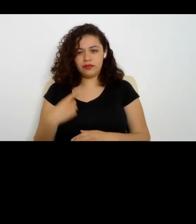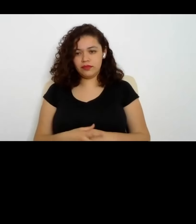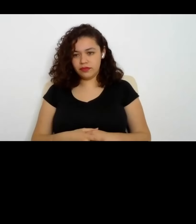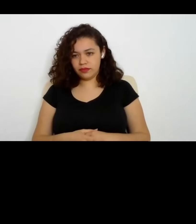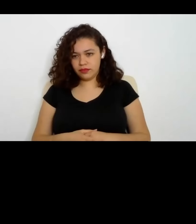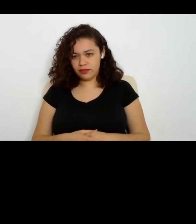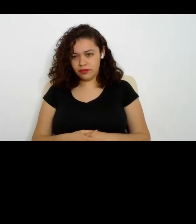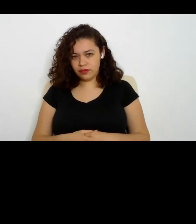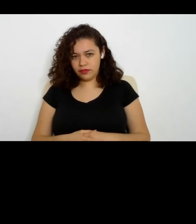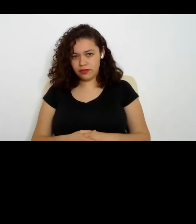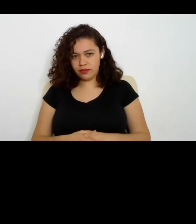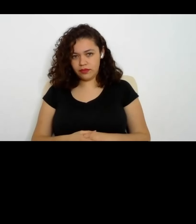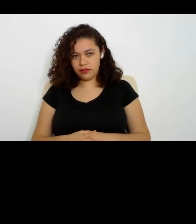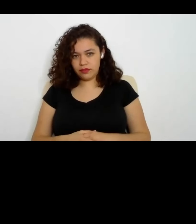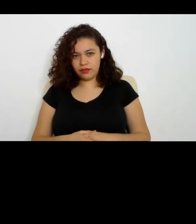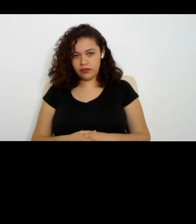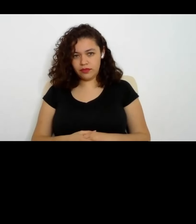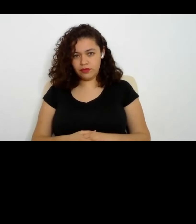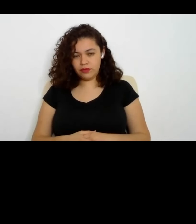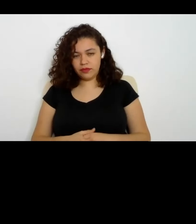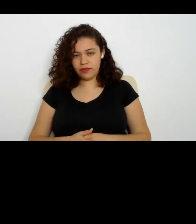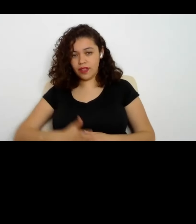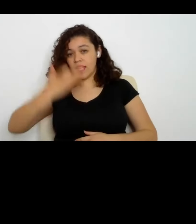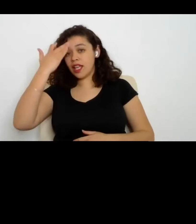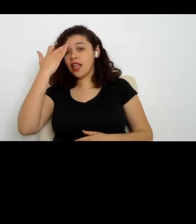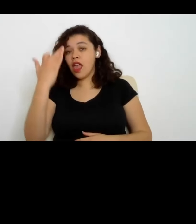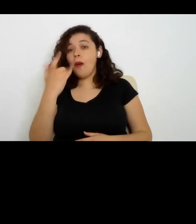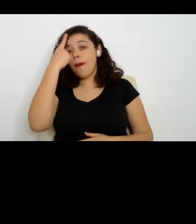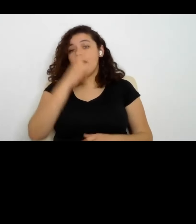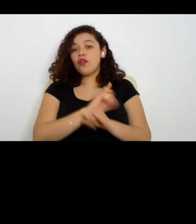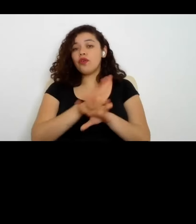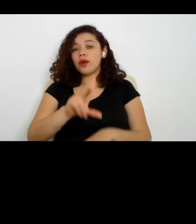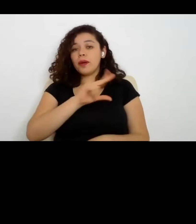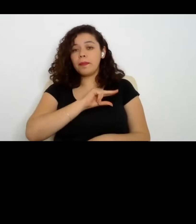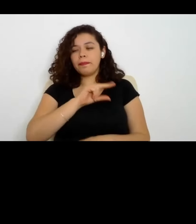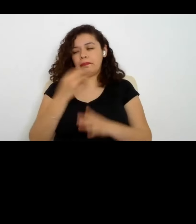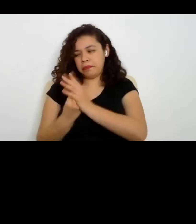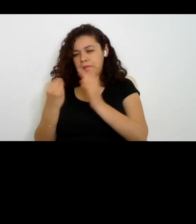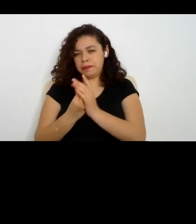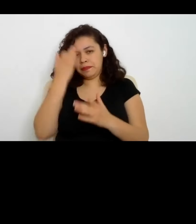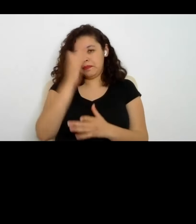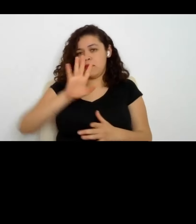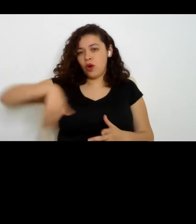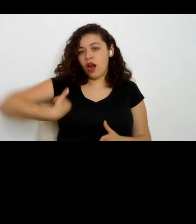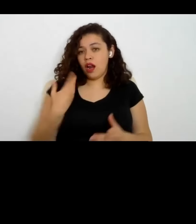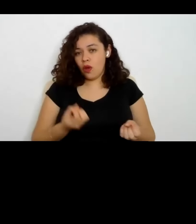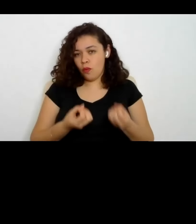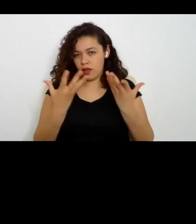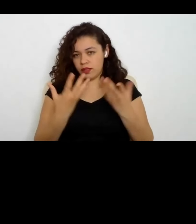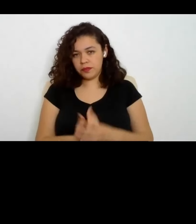Bueno, ahora vamos a hablar un poquito de los plazos de conservación de los datos personales. Y esto se refiere